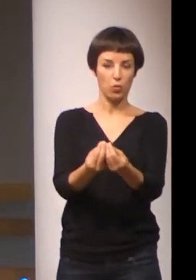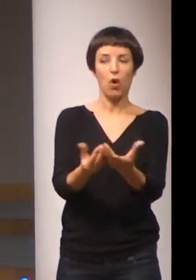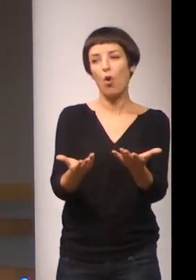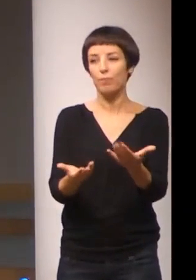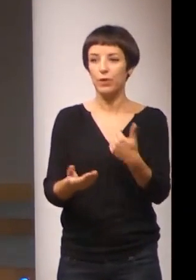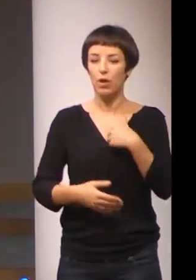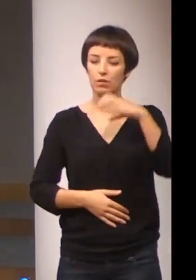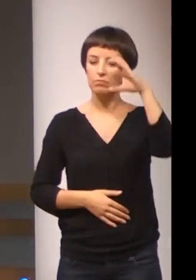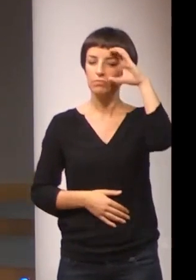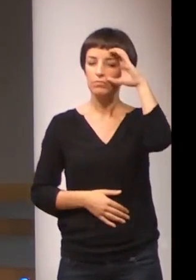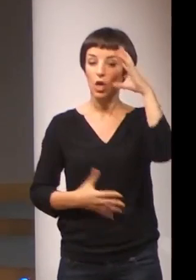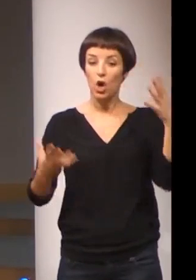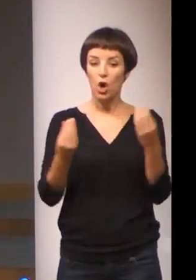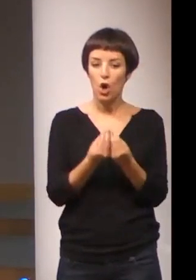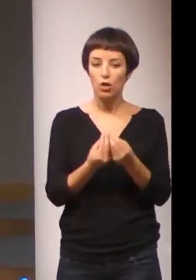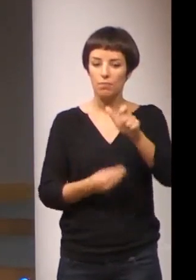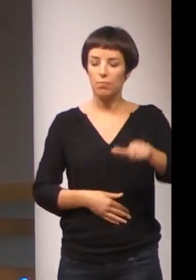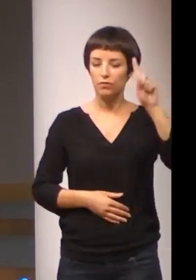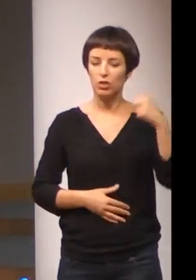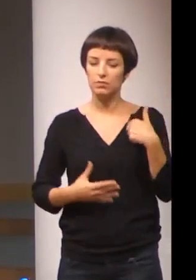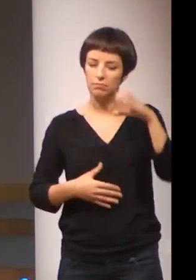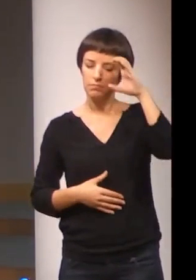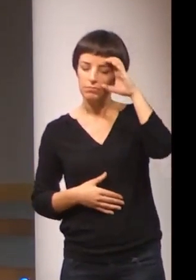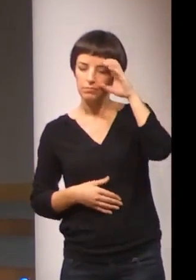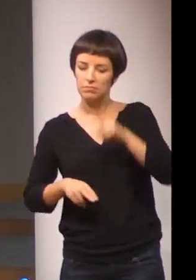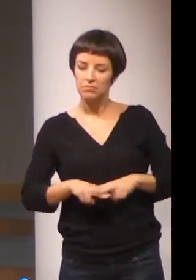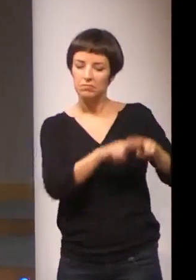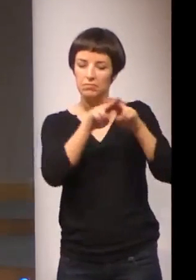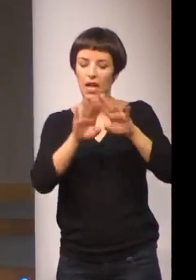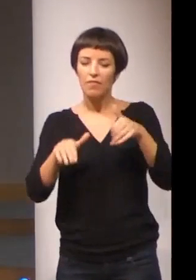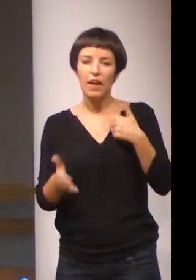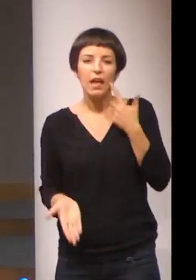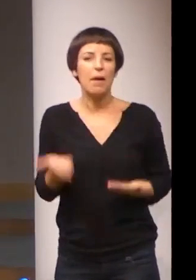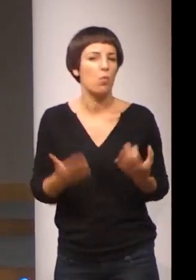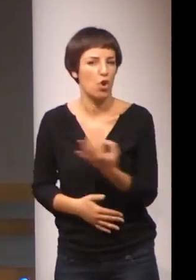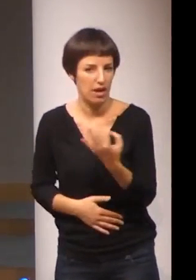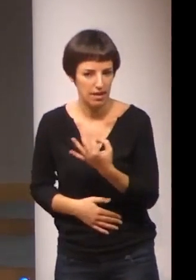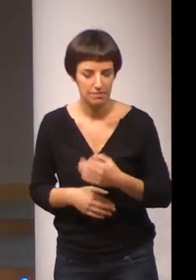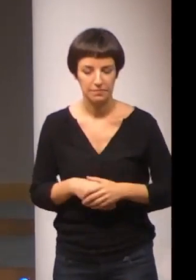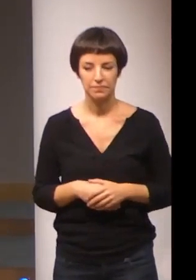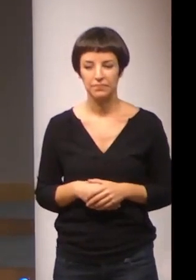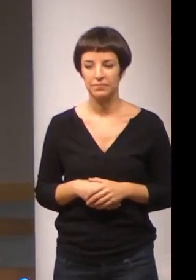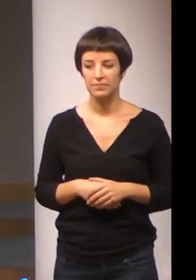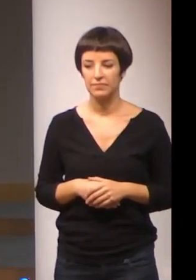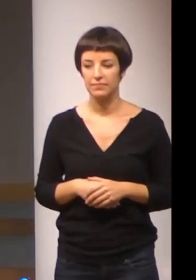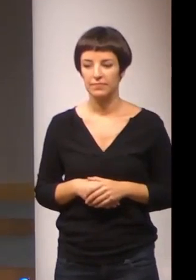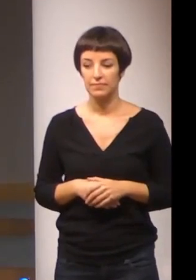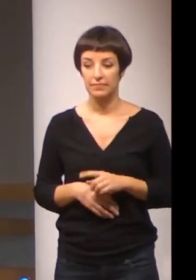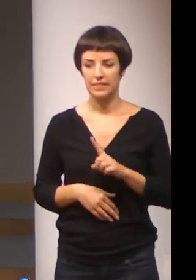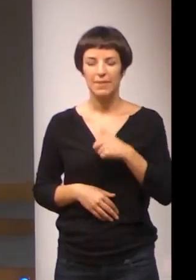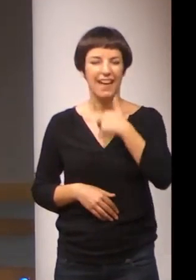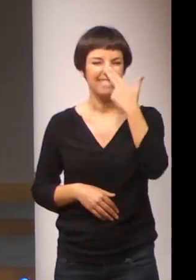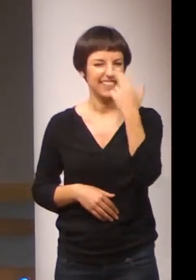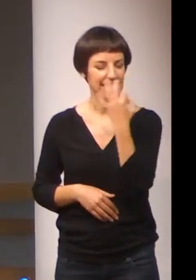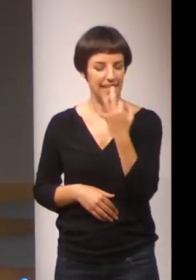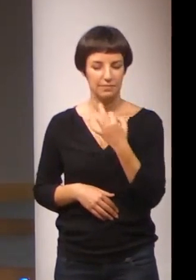observación conjunta con el profesorado, ¿qué evaluar? También lo que estoy interesada